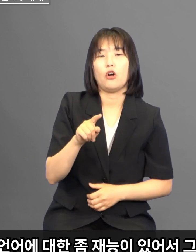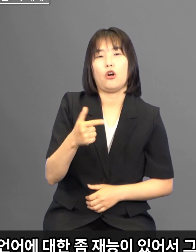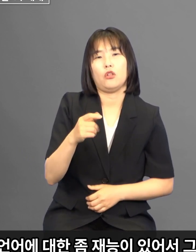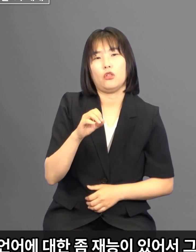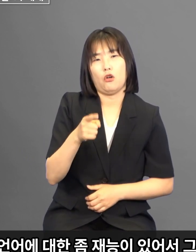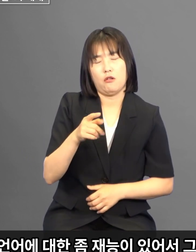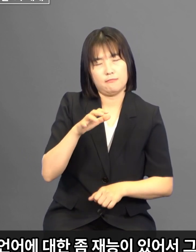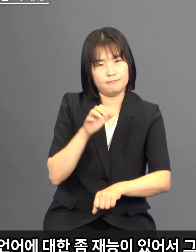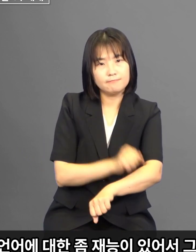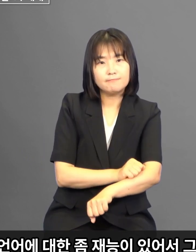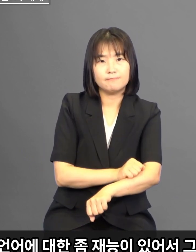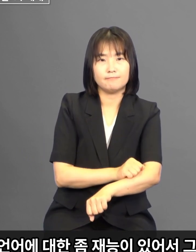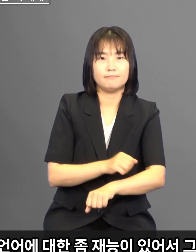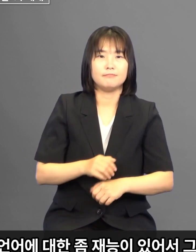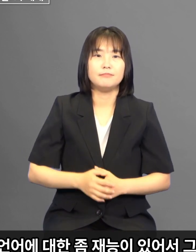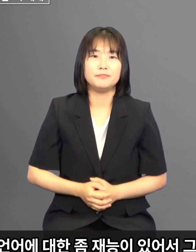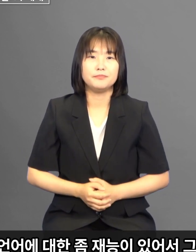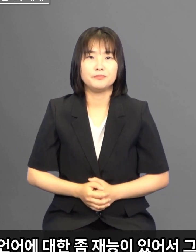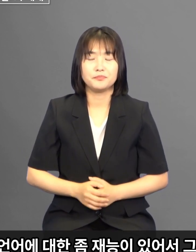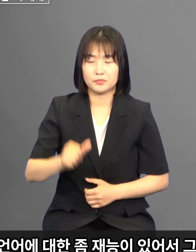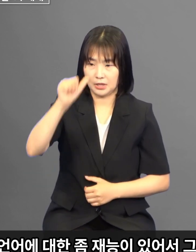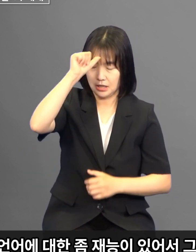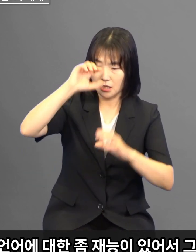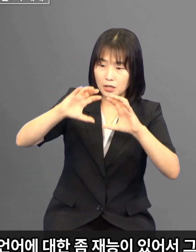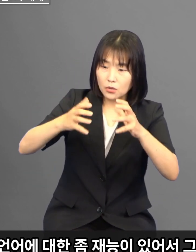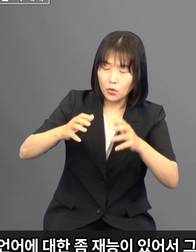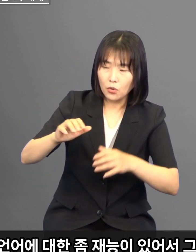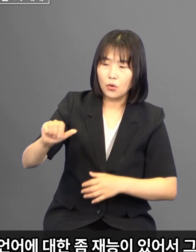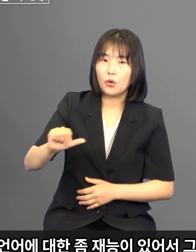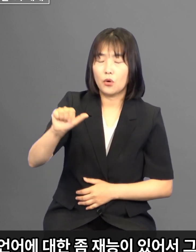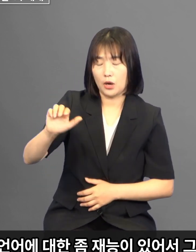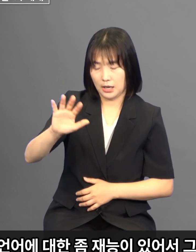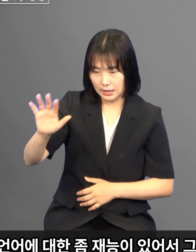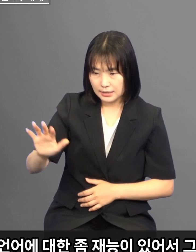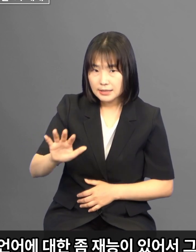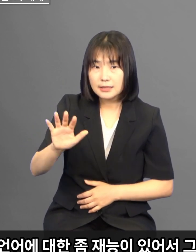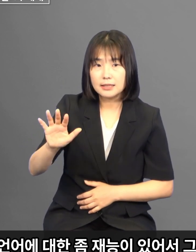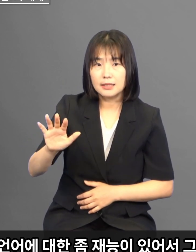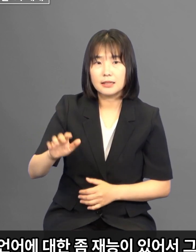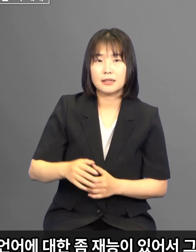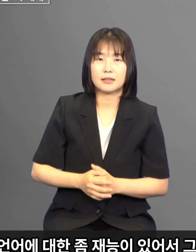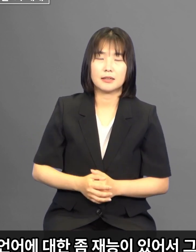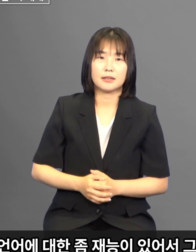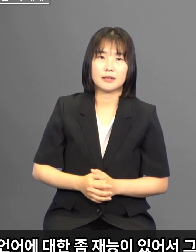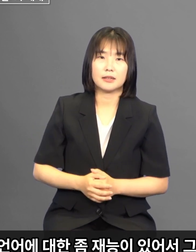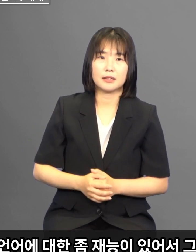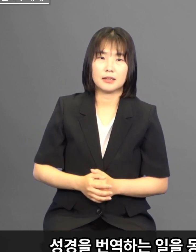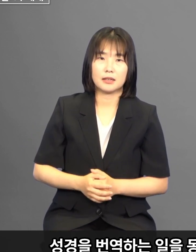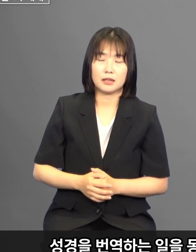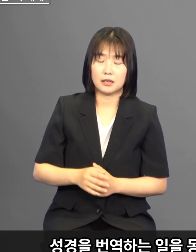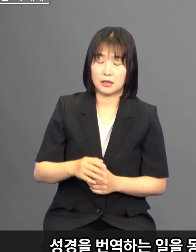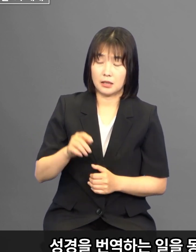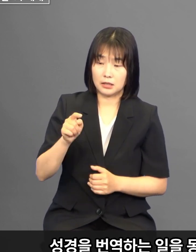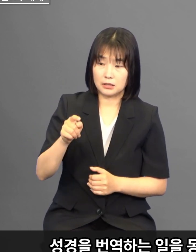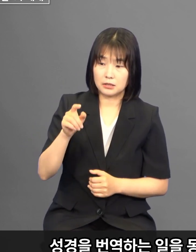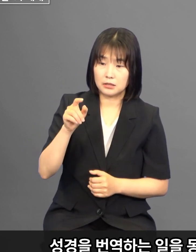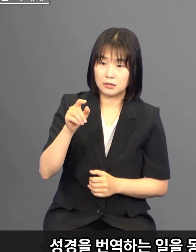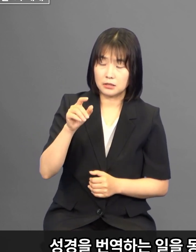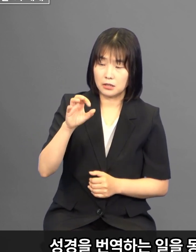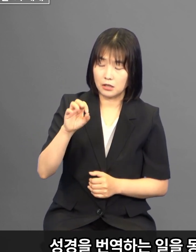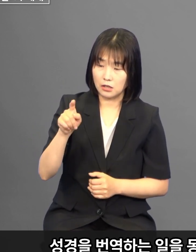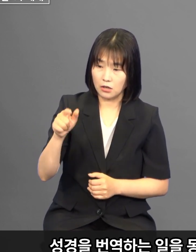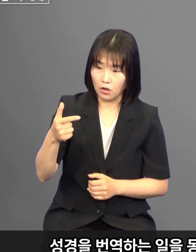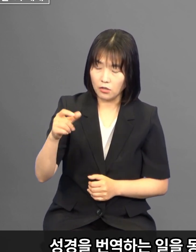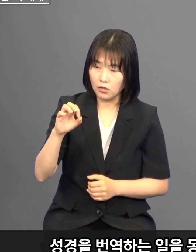좀 재능이 있어서 그 인도와 아시아의 44개국어 언어를 가지고 성경을 번역하는